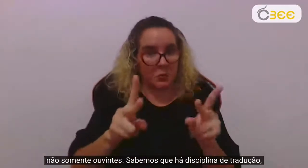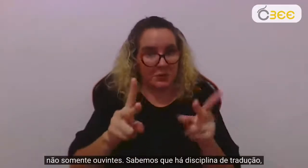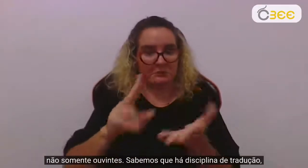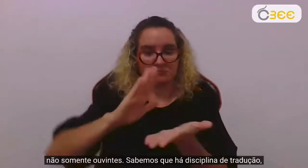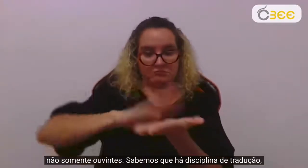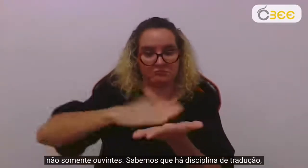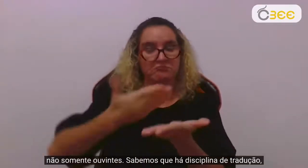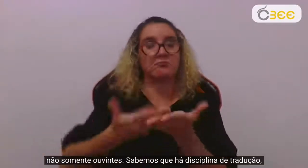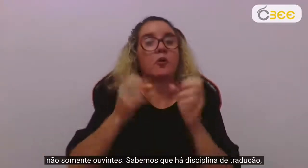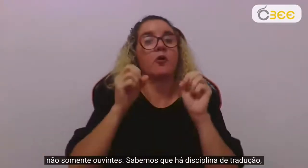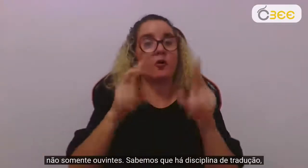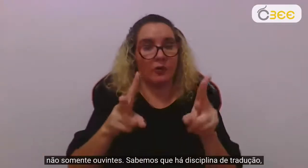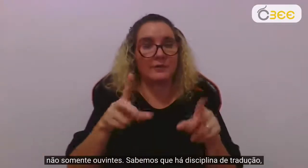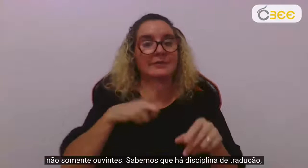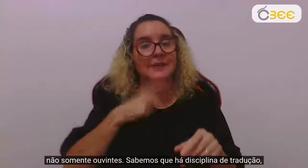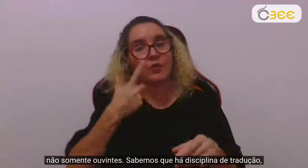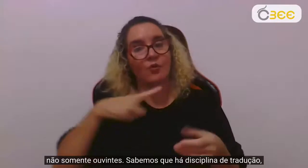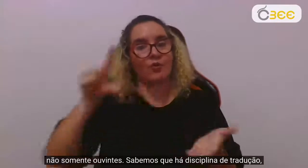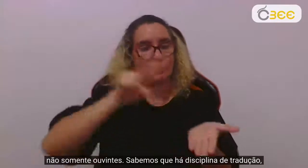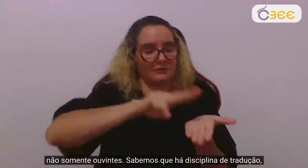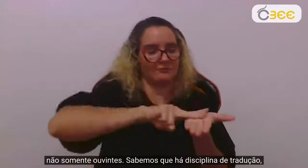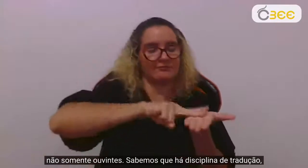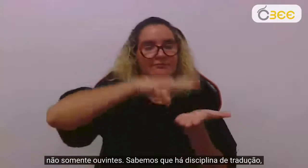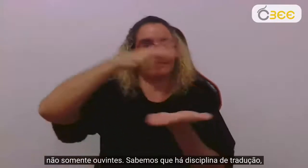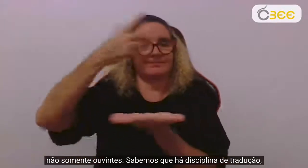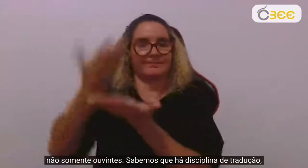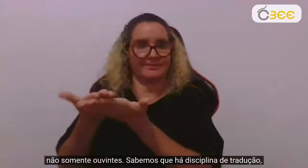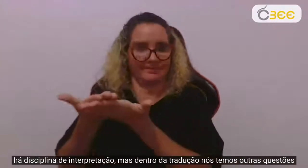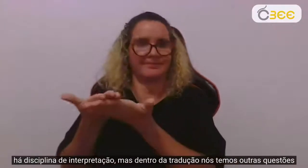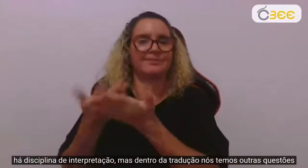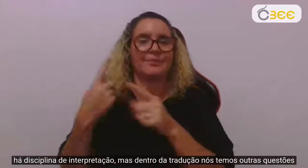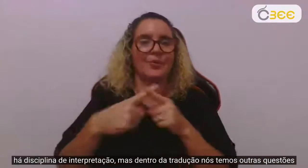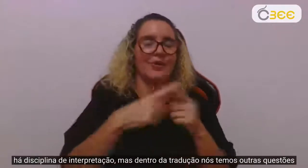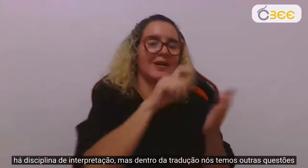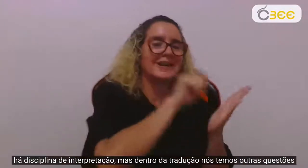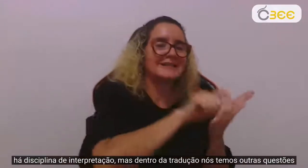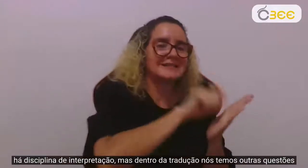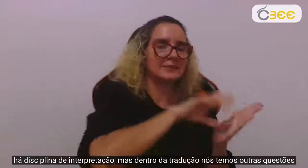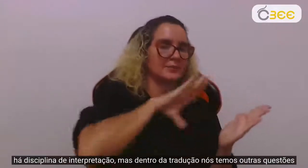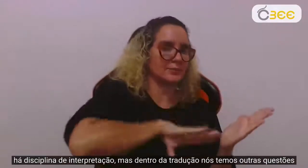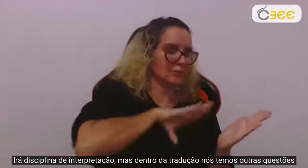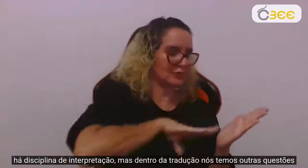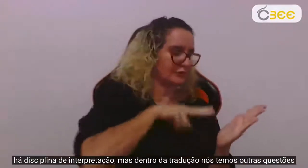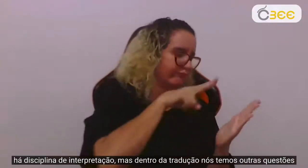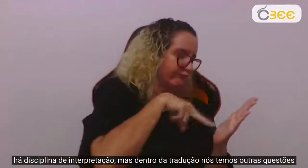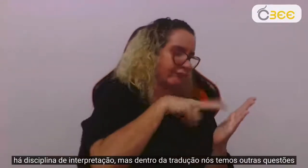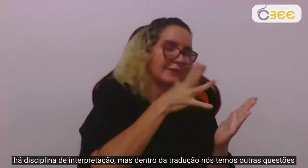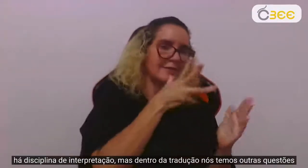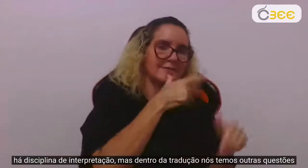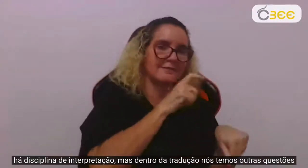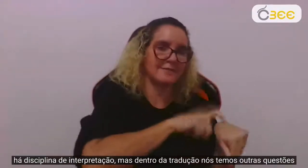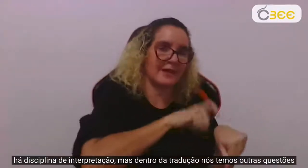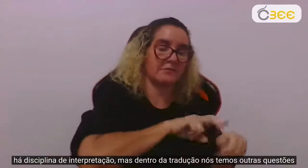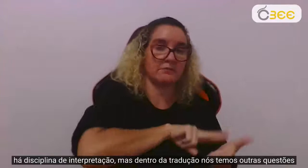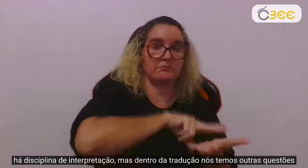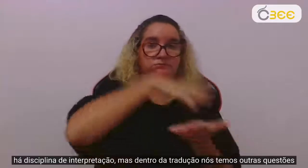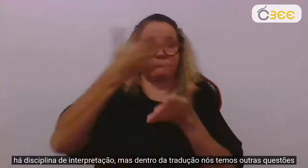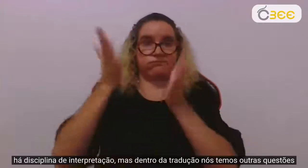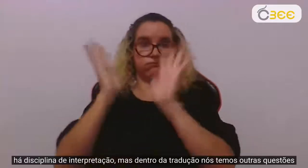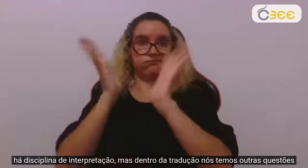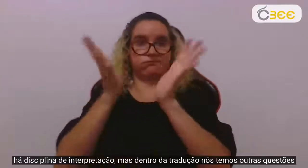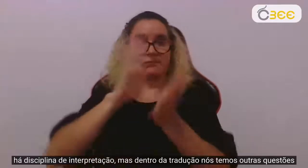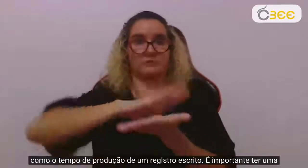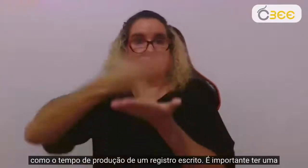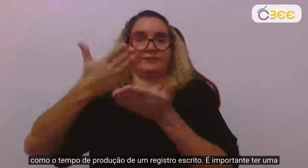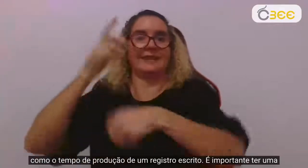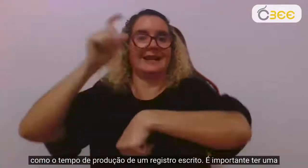somente em ouvintes. Sabemos que há disciplina de tradução, há disciplina de interpretação, mas dentro da tradução nós temos outras